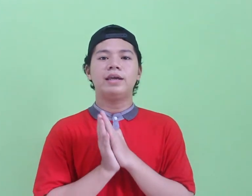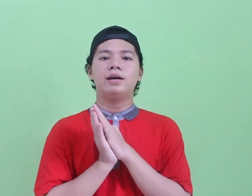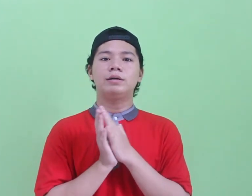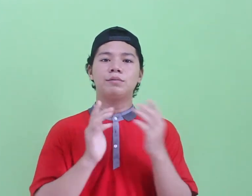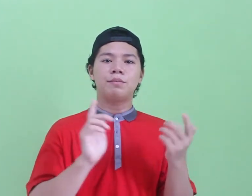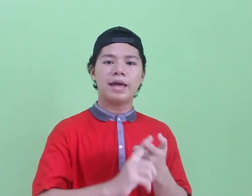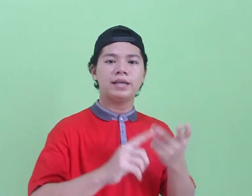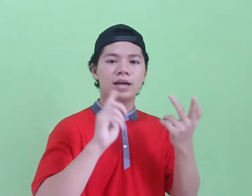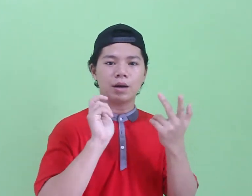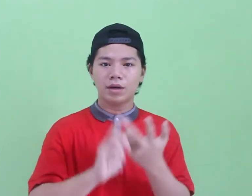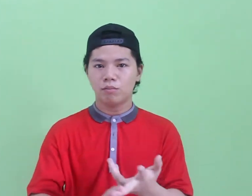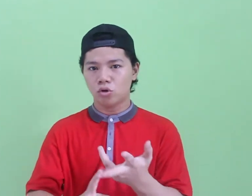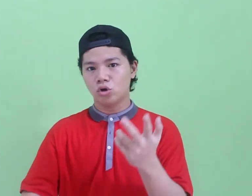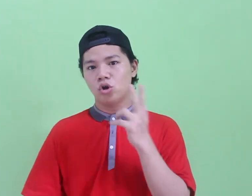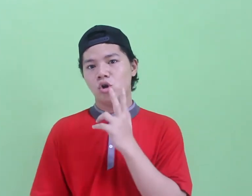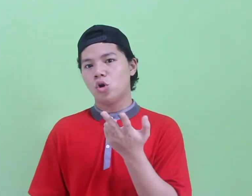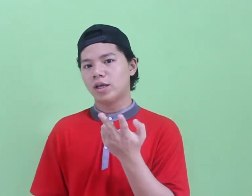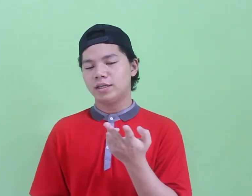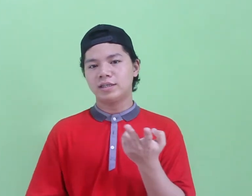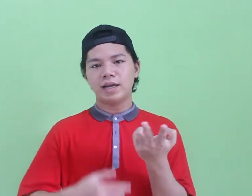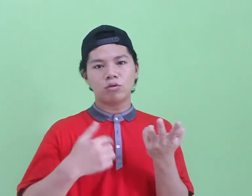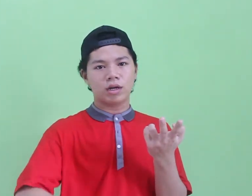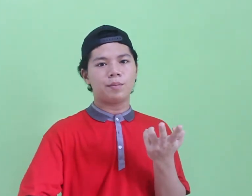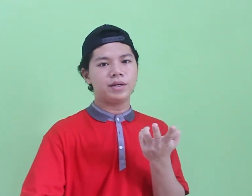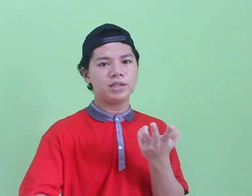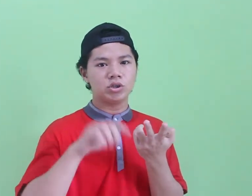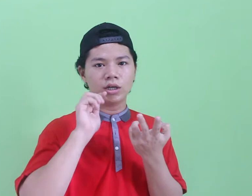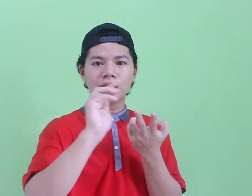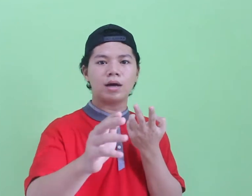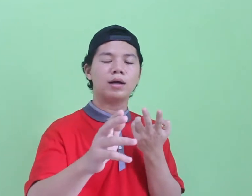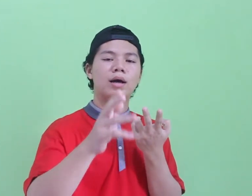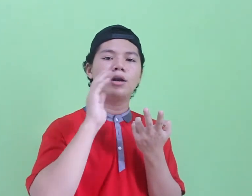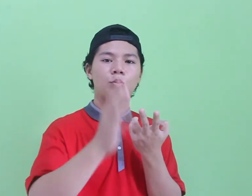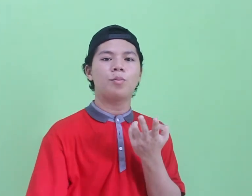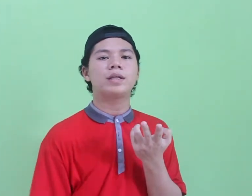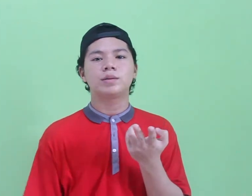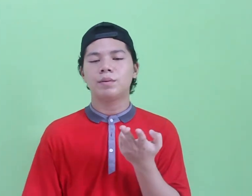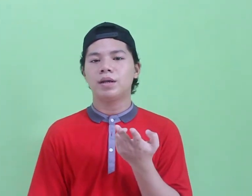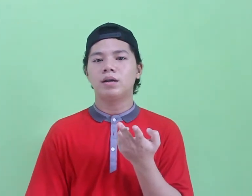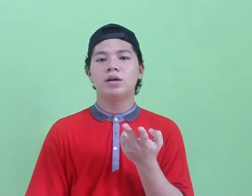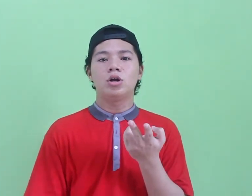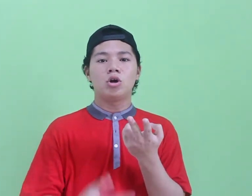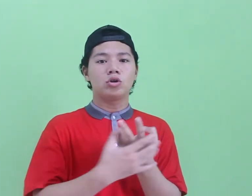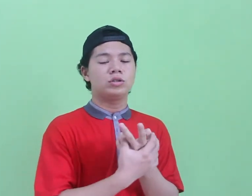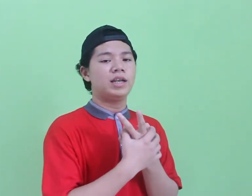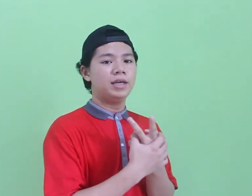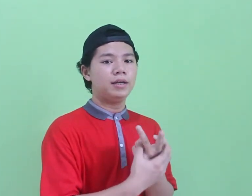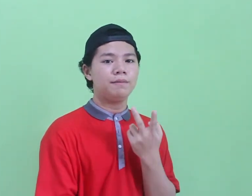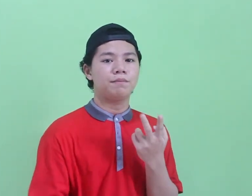yang baik dan kabar yang buruk. Oke, jadi aku rekaman ini sudah tanggal 24 September. Jadi